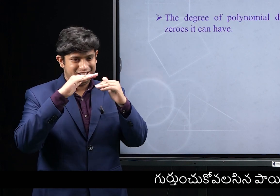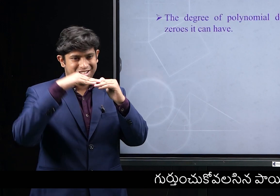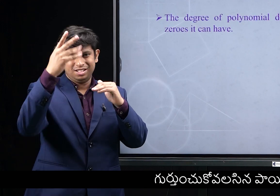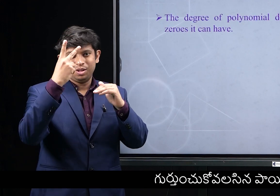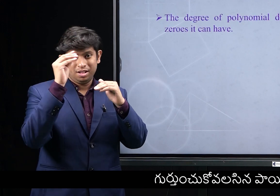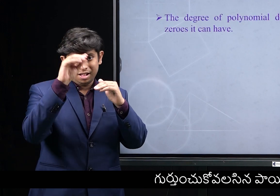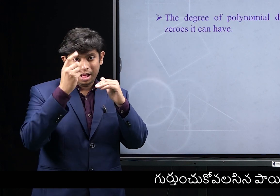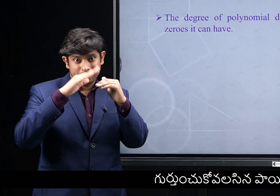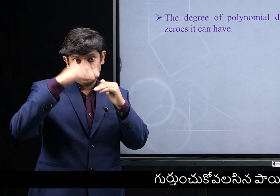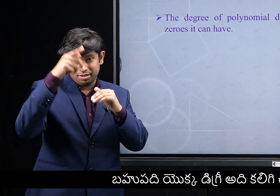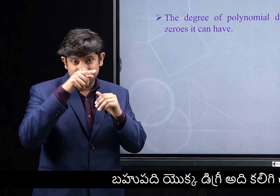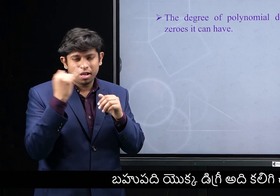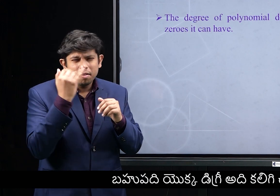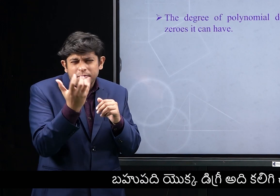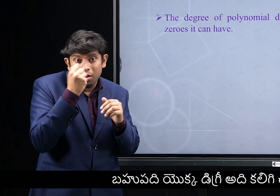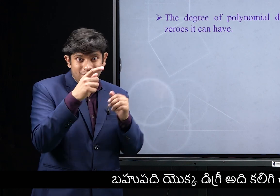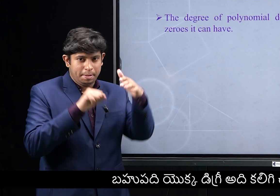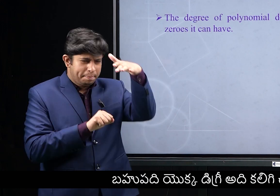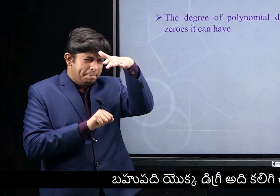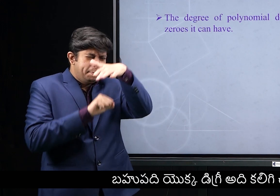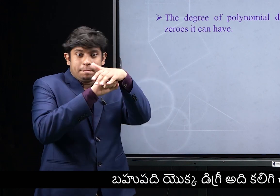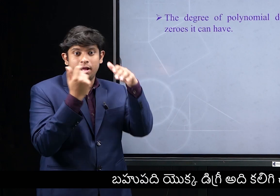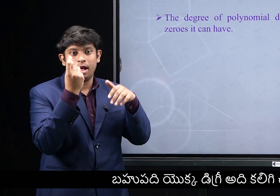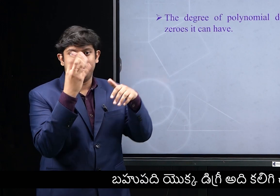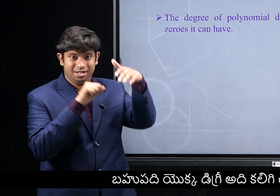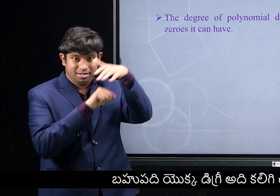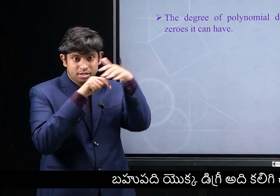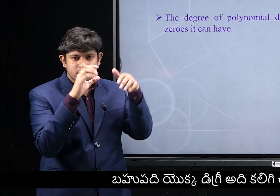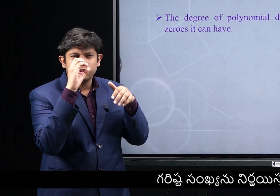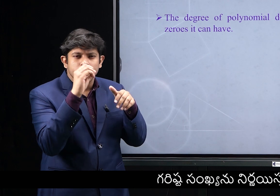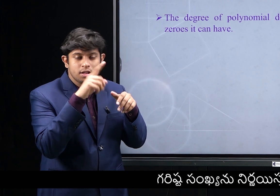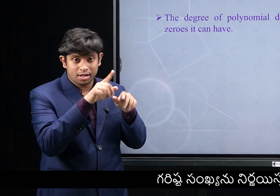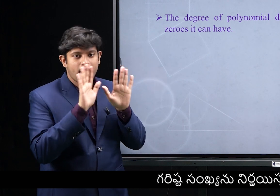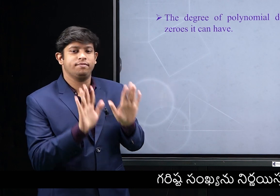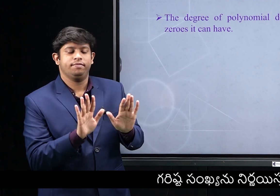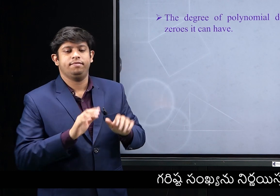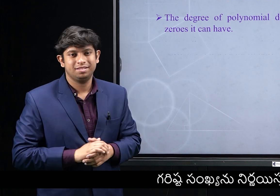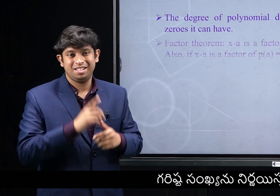గుర్తుంచుకోవాల్సిన పాయింట్లు: బహుపది యొక్క డిగ్రీ అది కలిగి ఉండే సున్నాల గరిష్ట సంఖ్యను నిర్ణయిస్తుంది.